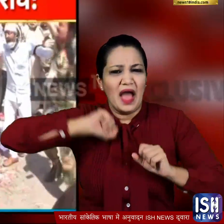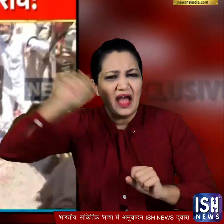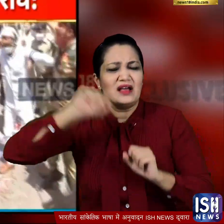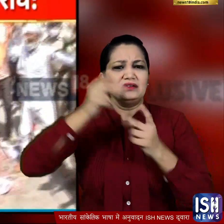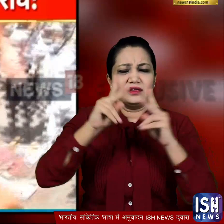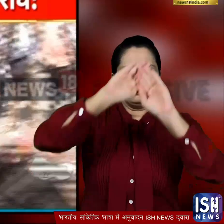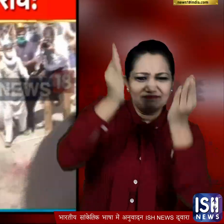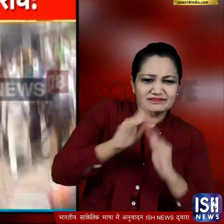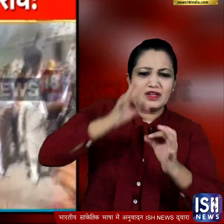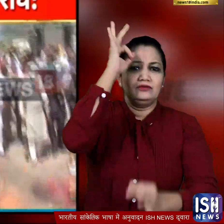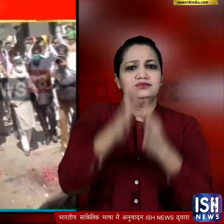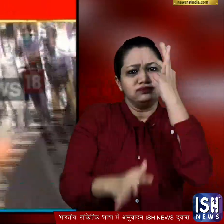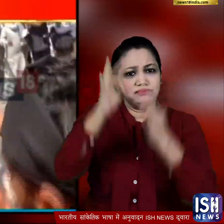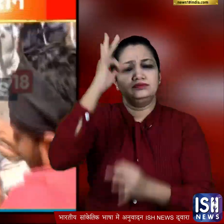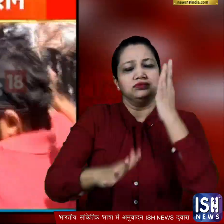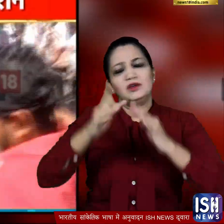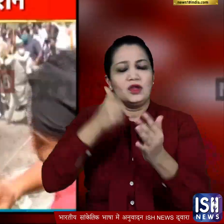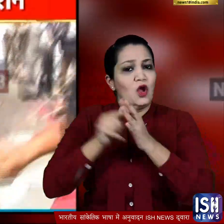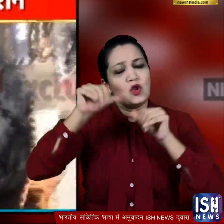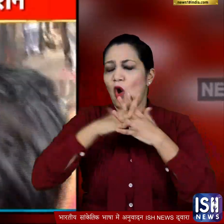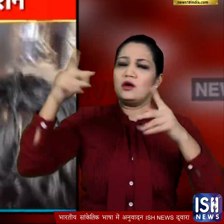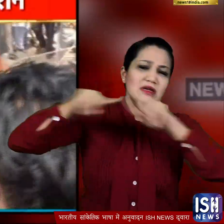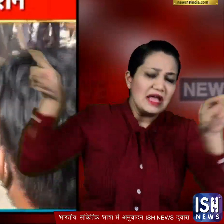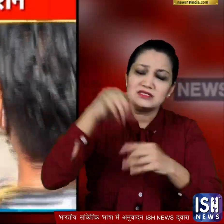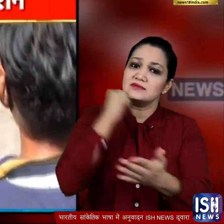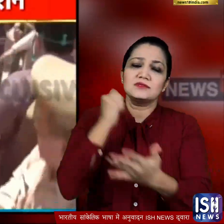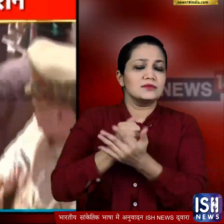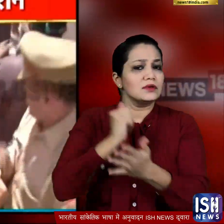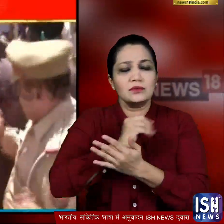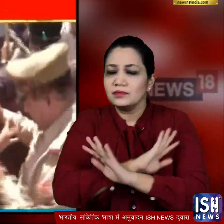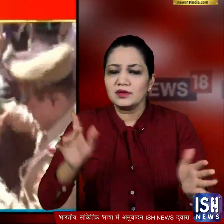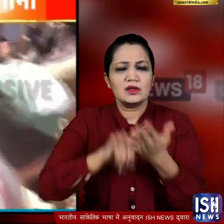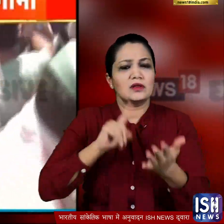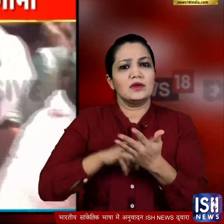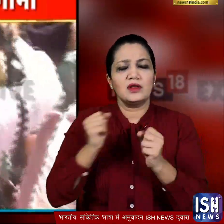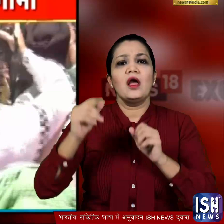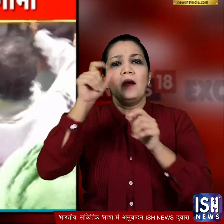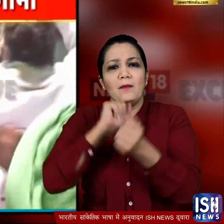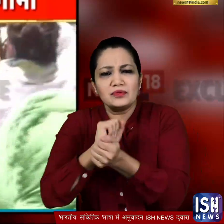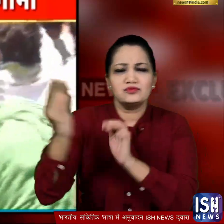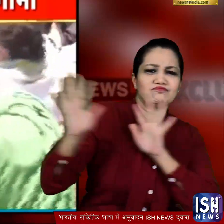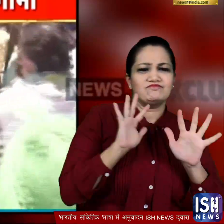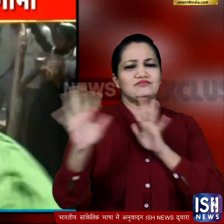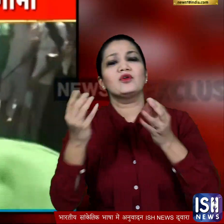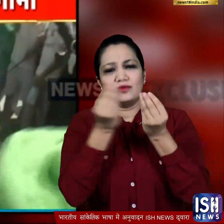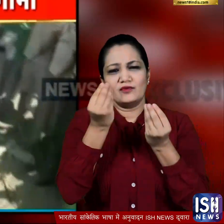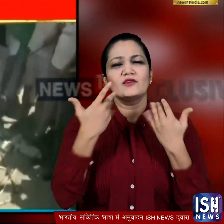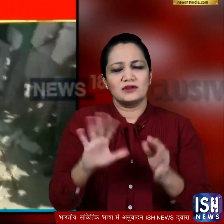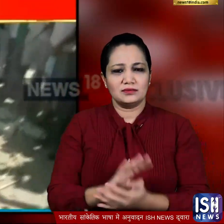कर रहे लोगों ने एक पुतला जलाकर कृषि सुधार कानूनों को वापस लेने की मांग दोहराई। इस दौरान उनकी पुलिस के साथ हल्की धक्का मुक्की भी